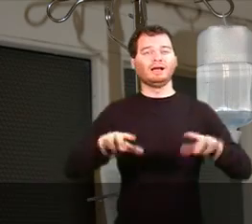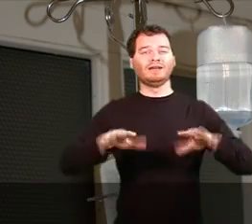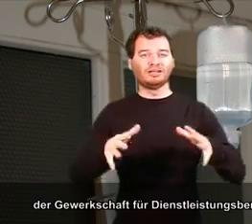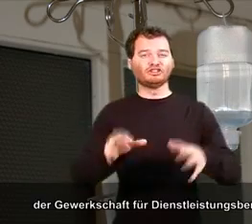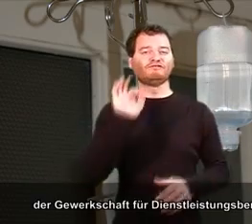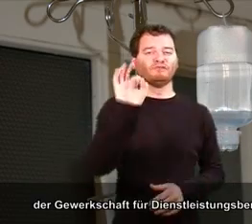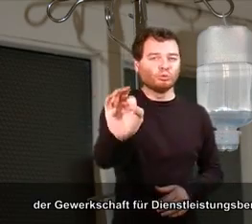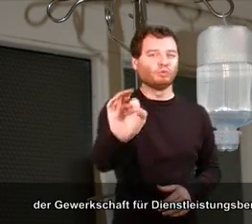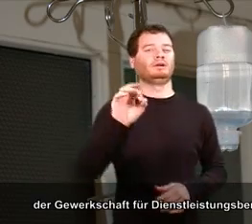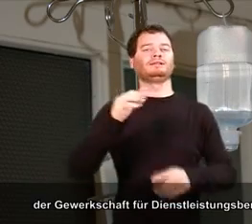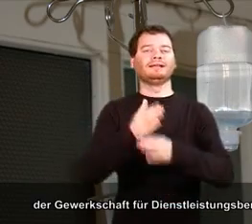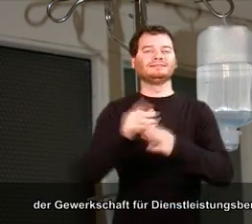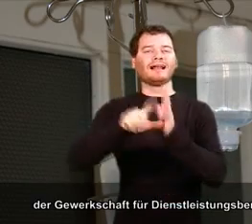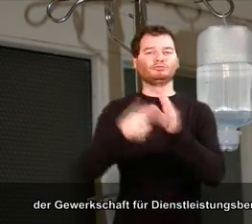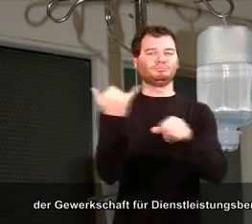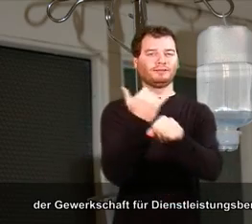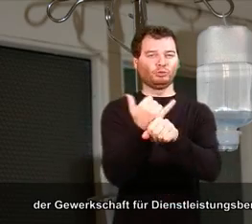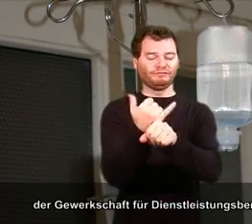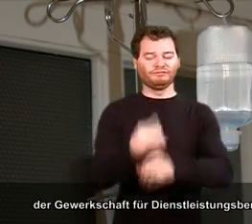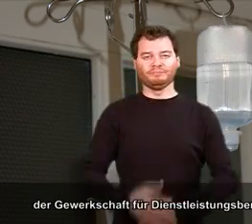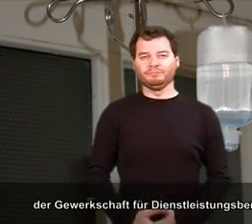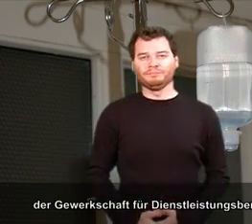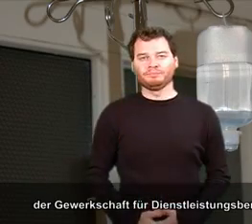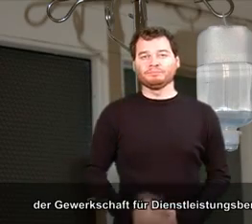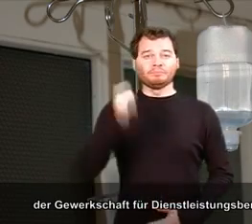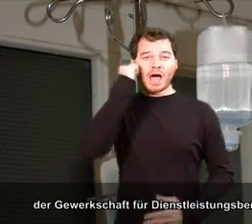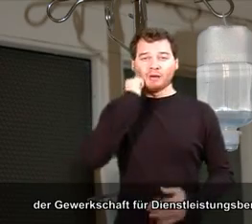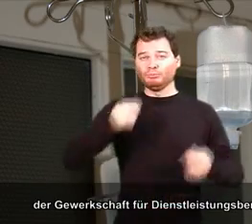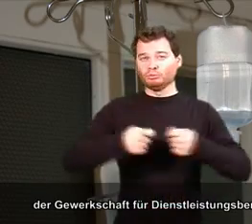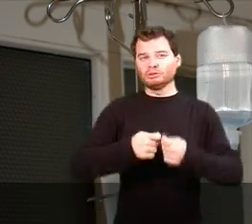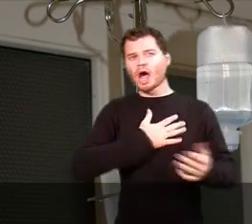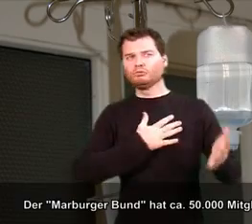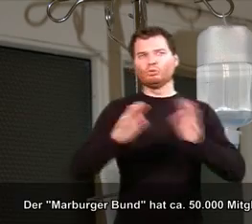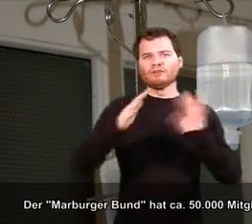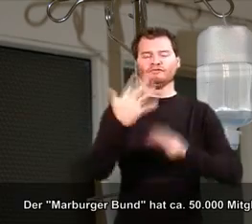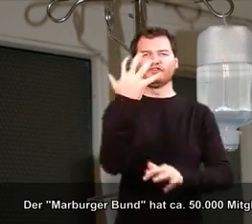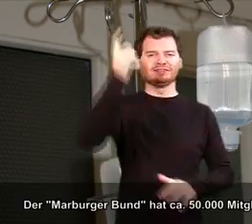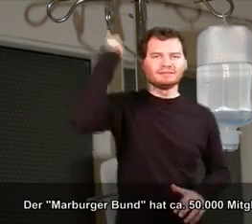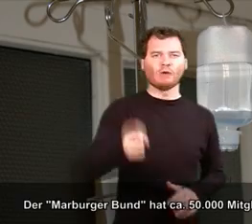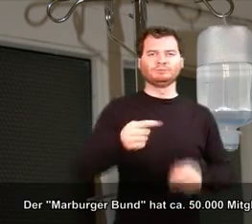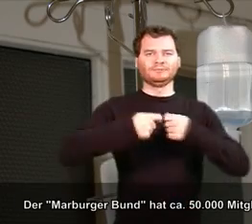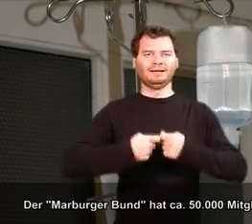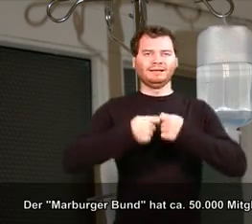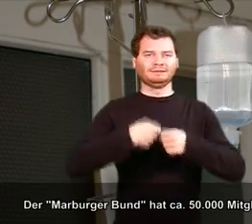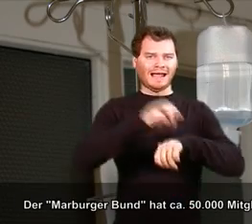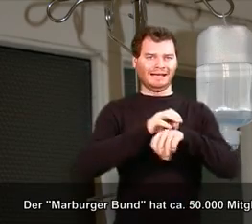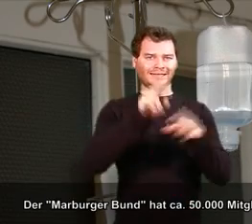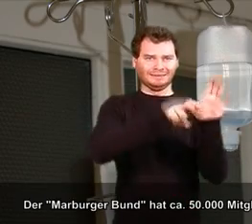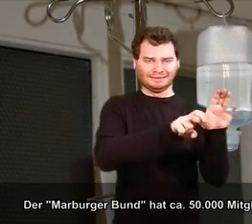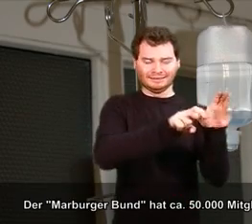Verdi ist die Gewerkschaft für Dienstleistungsberufe. Der Marburger Bund hat ca..000